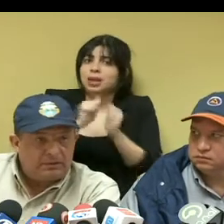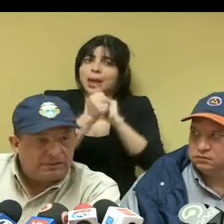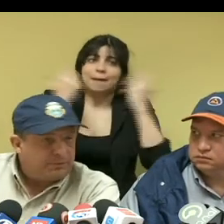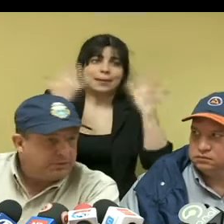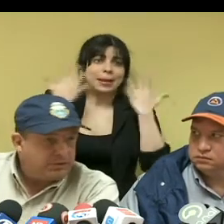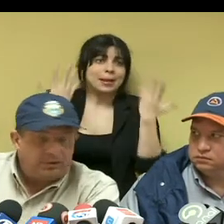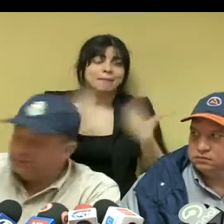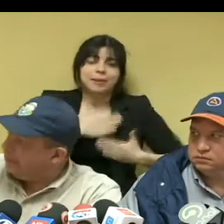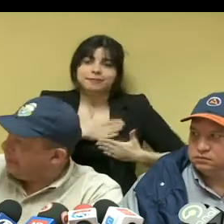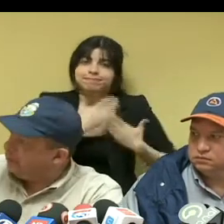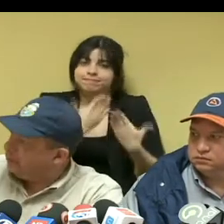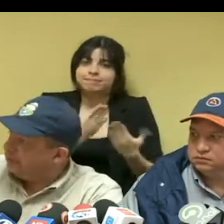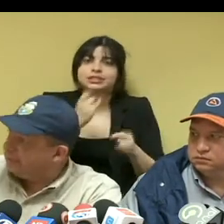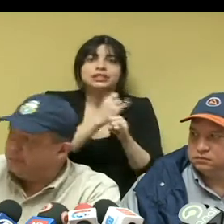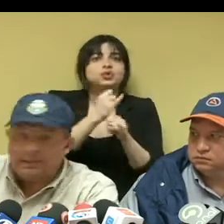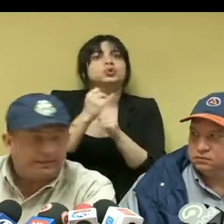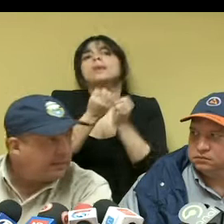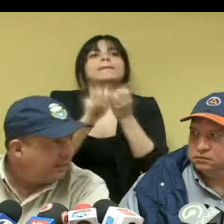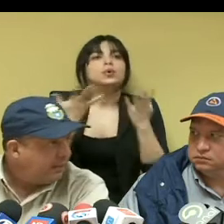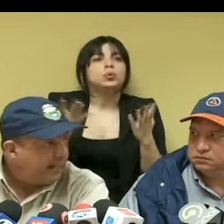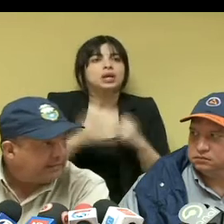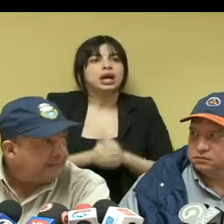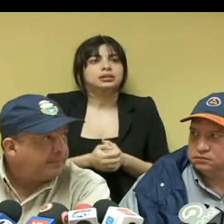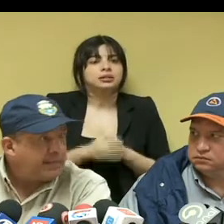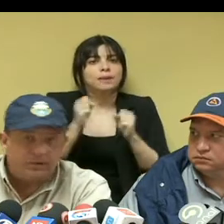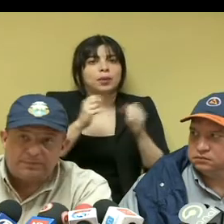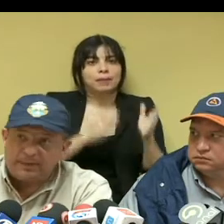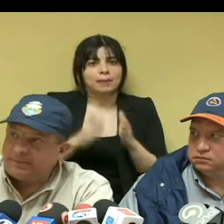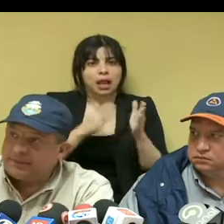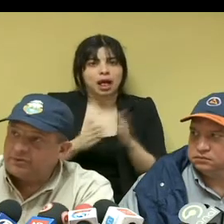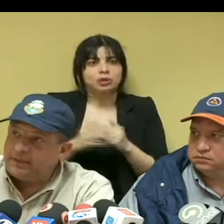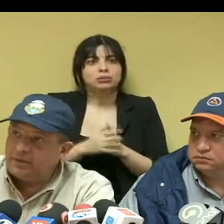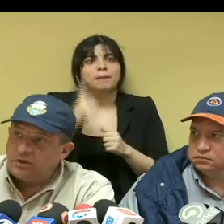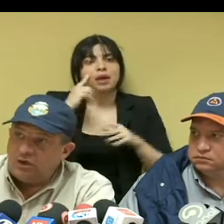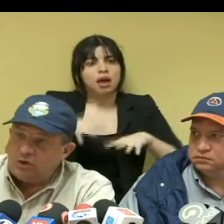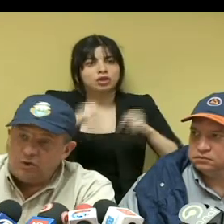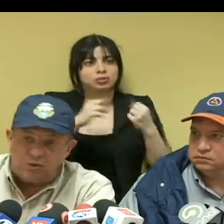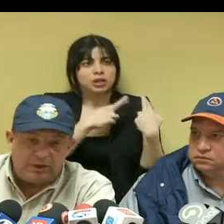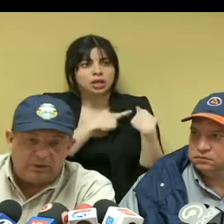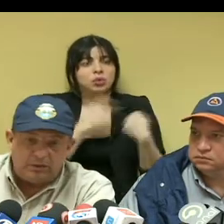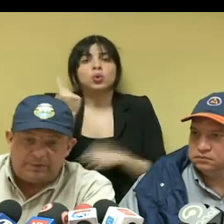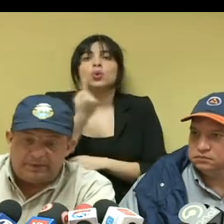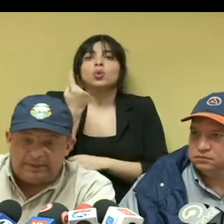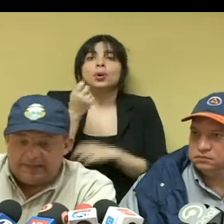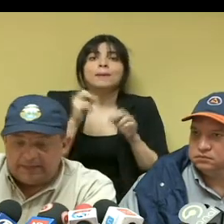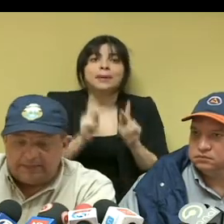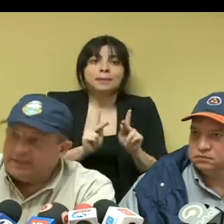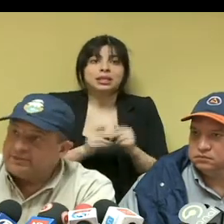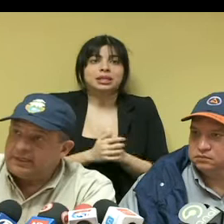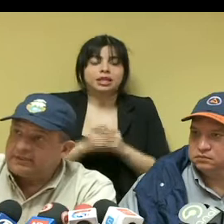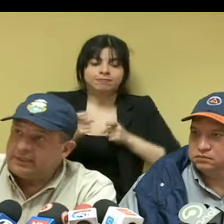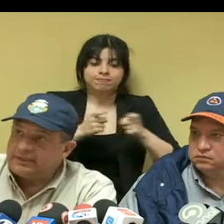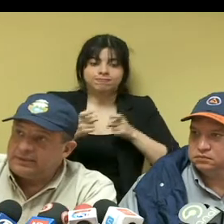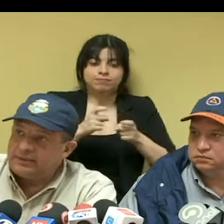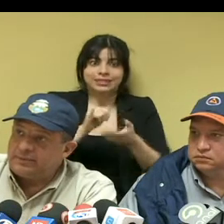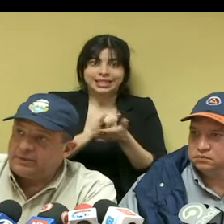climático, disposición de las instituciones públicas a estar preparados para asumirlo, lo único que nos permitirá